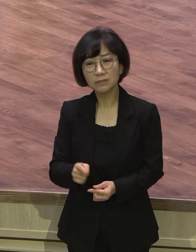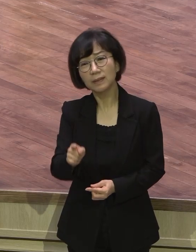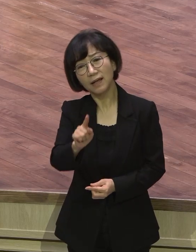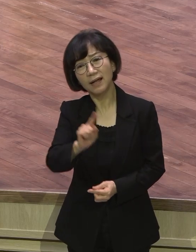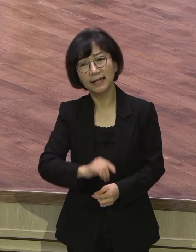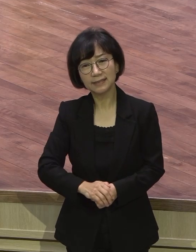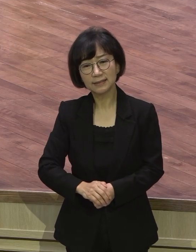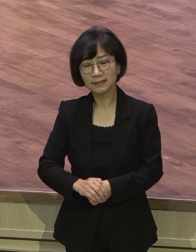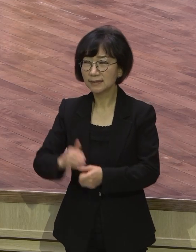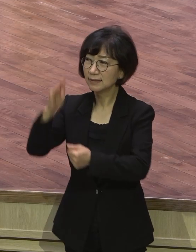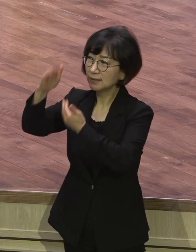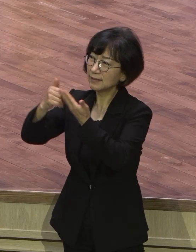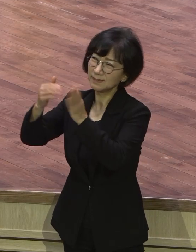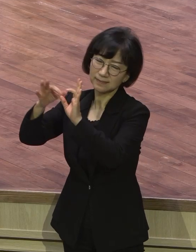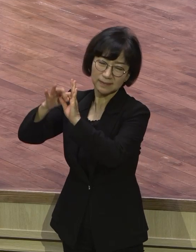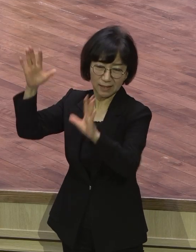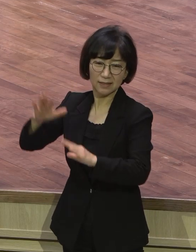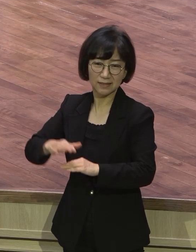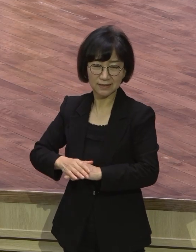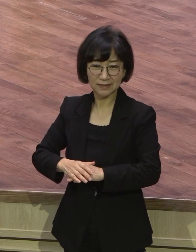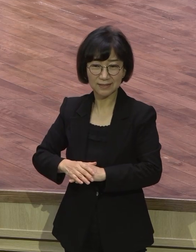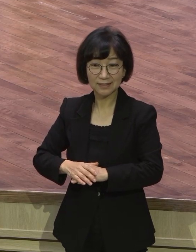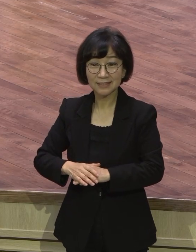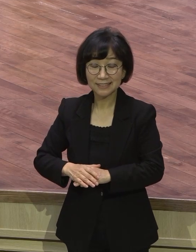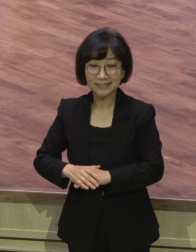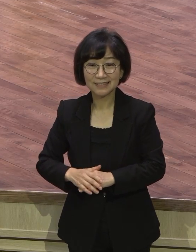하나님과 상관없는 삶이에요. 아시겠지?